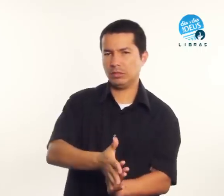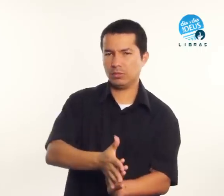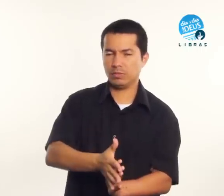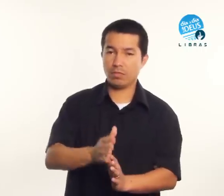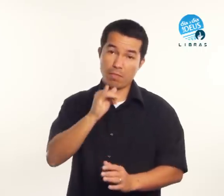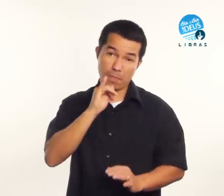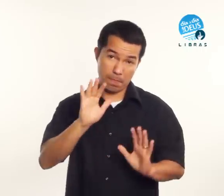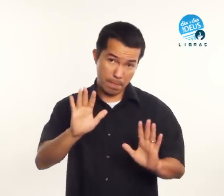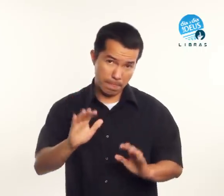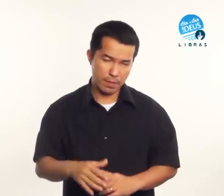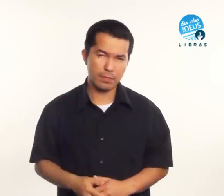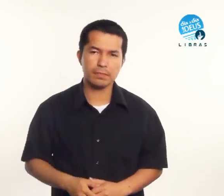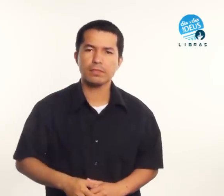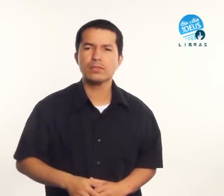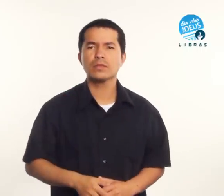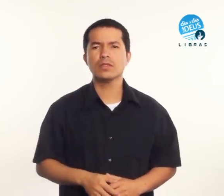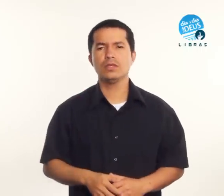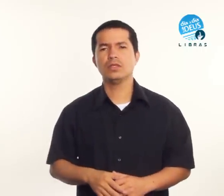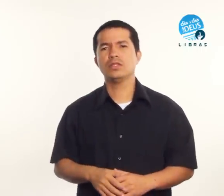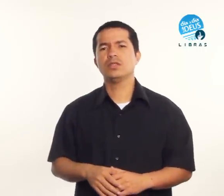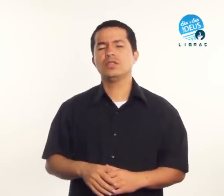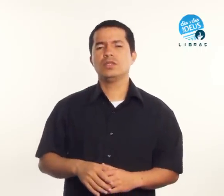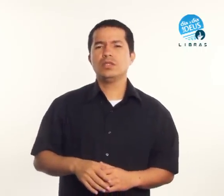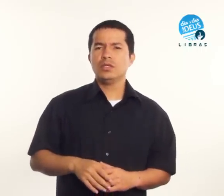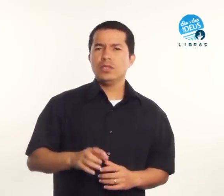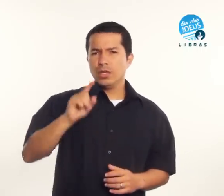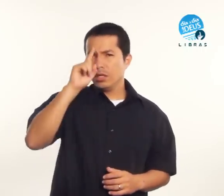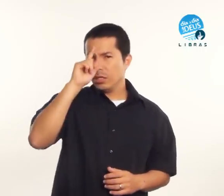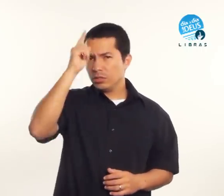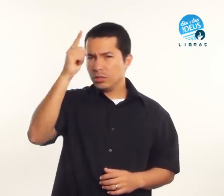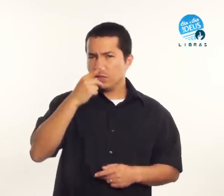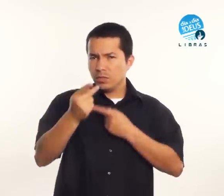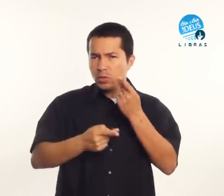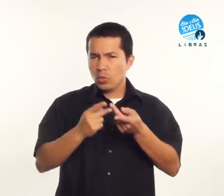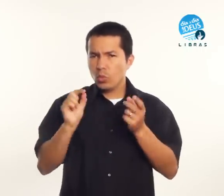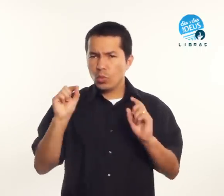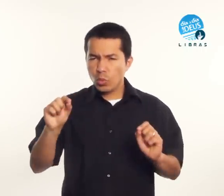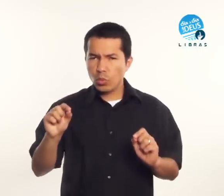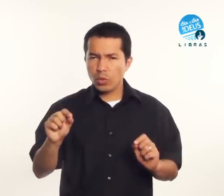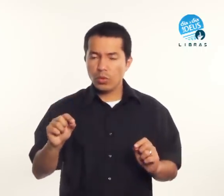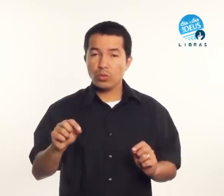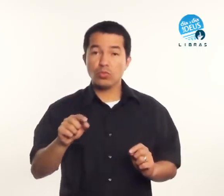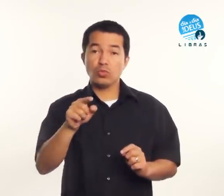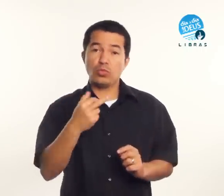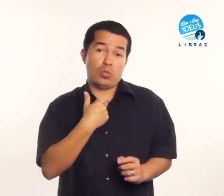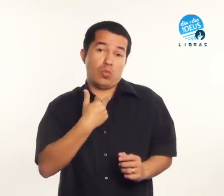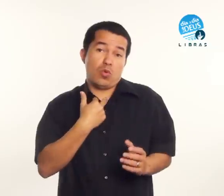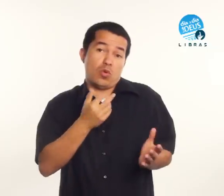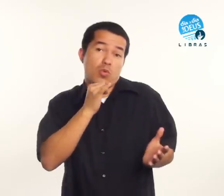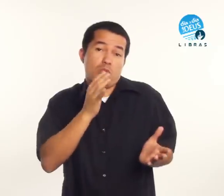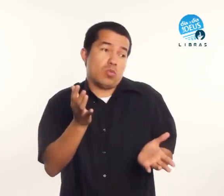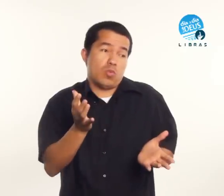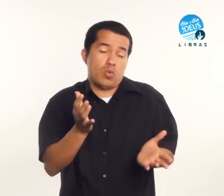precisamos tirar os valores, nós só precisamos alterar o conceito